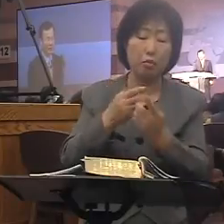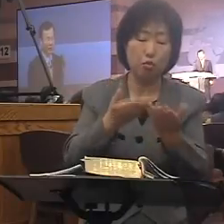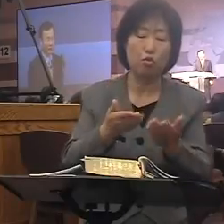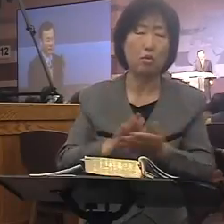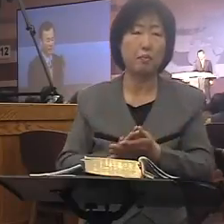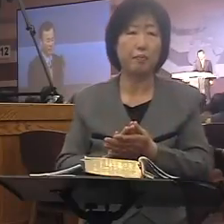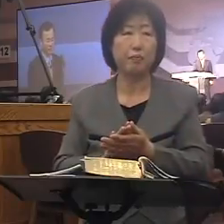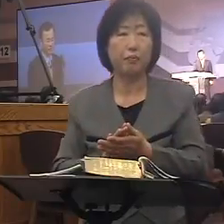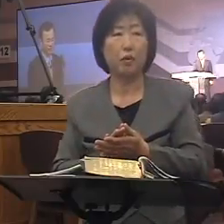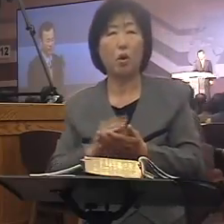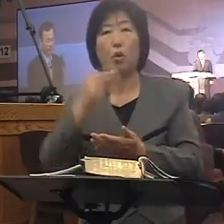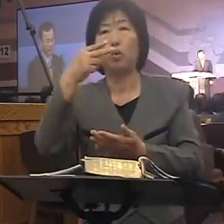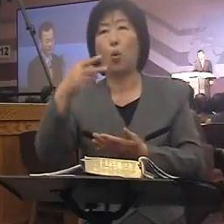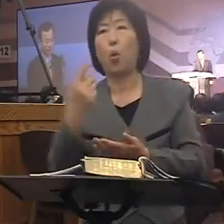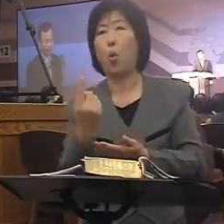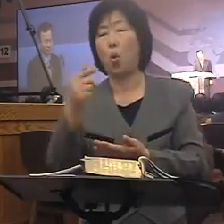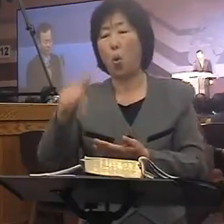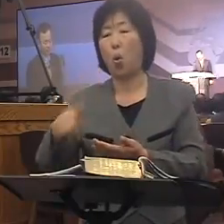독대하는 자리야, 독대하는 자리.